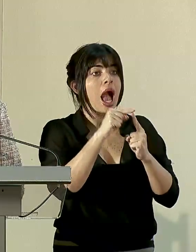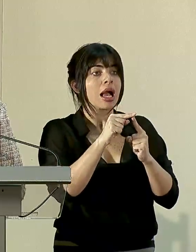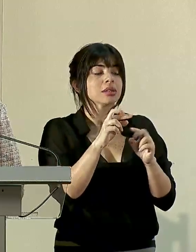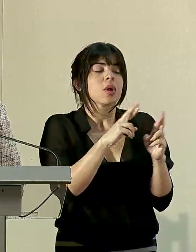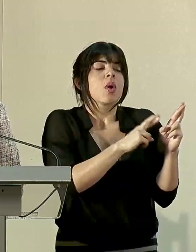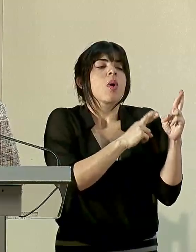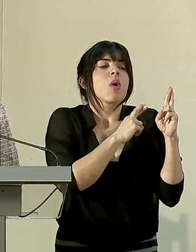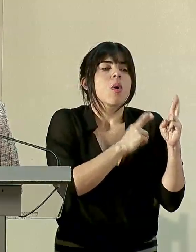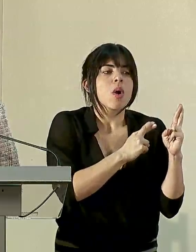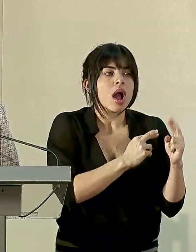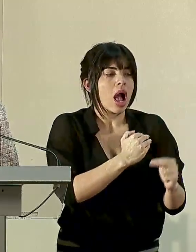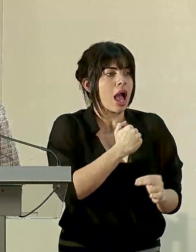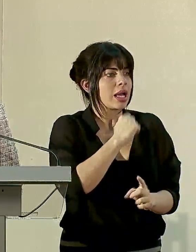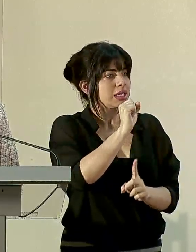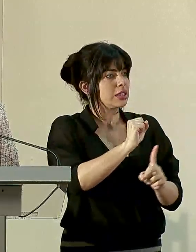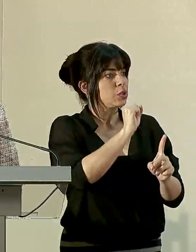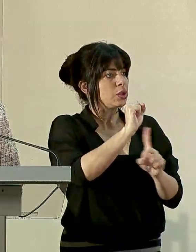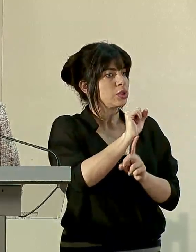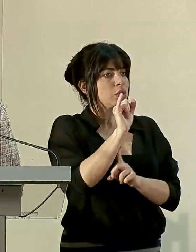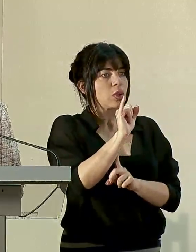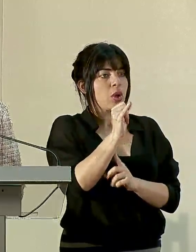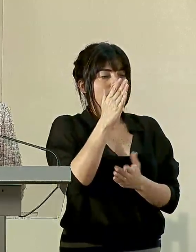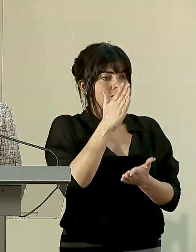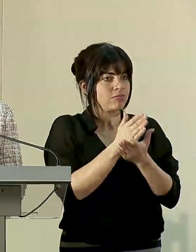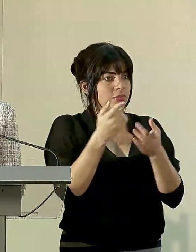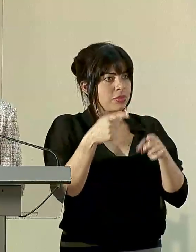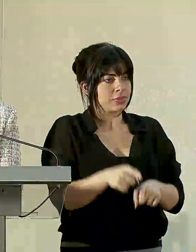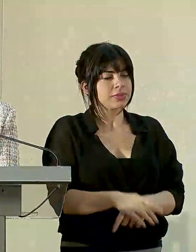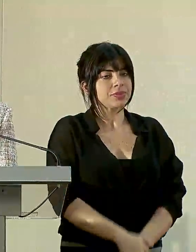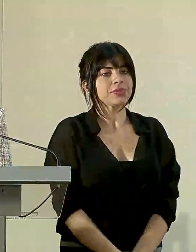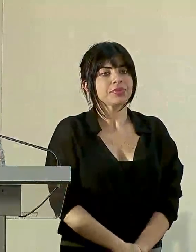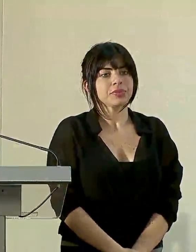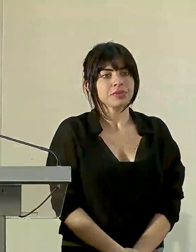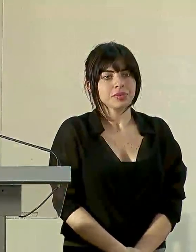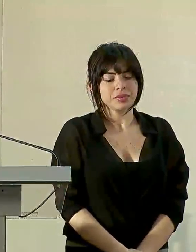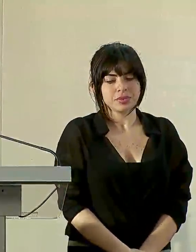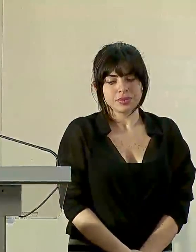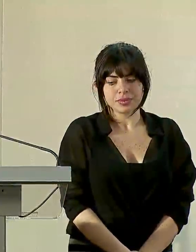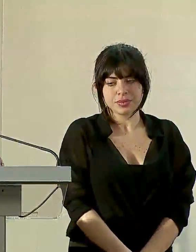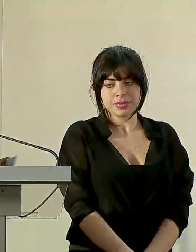ojalá tengamos situaciones como las que se nos han presentado.